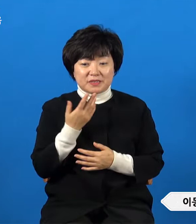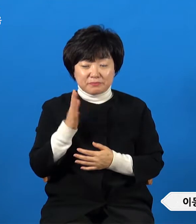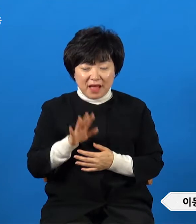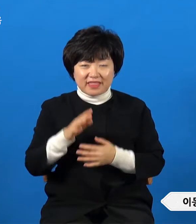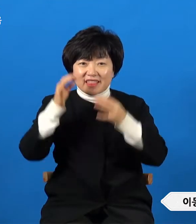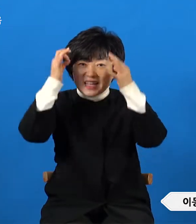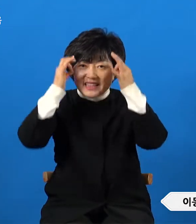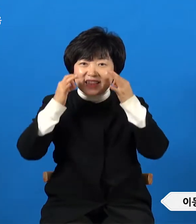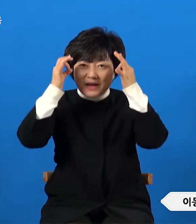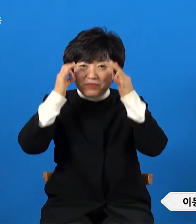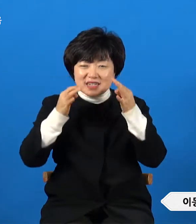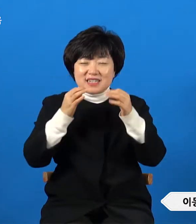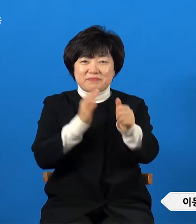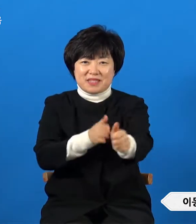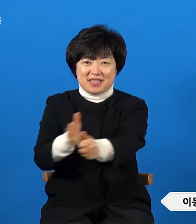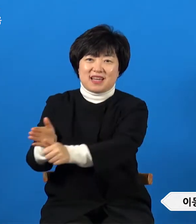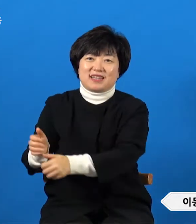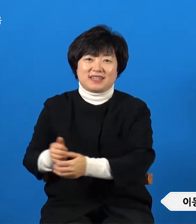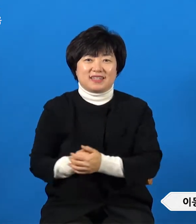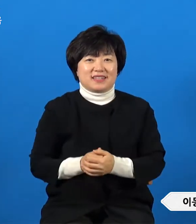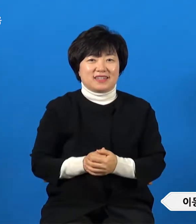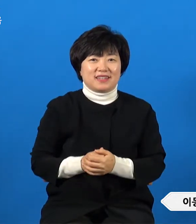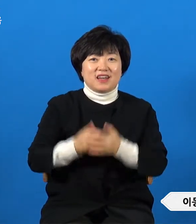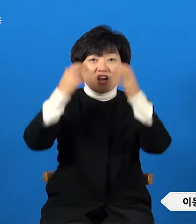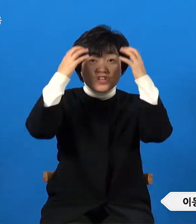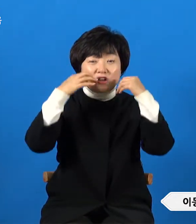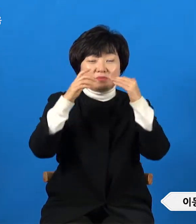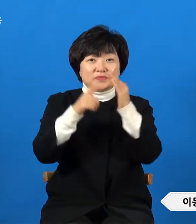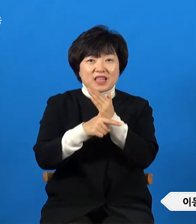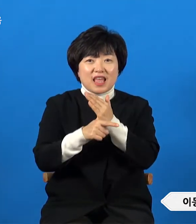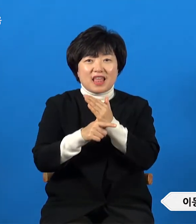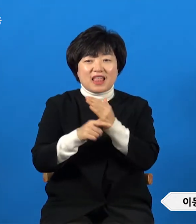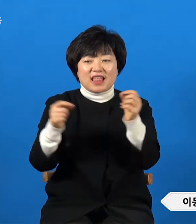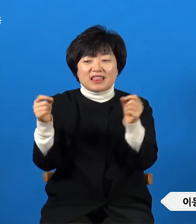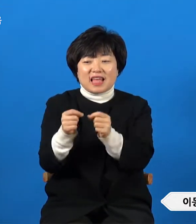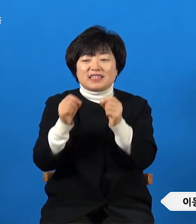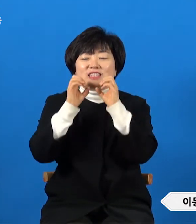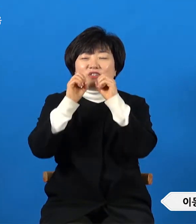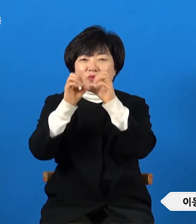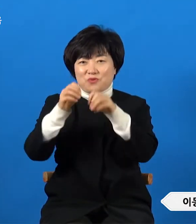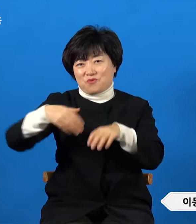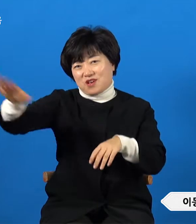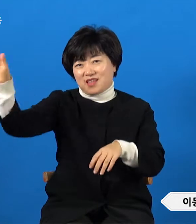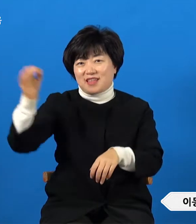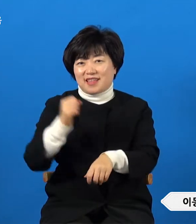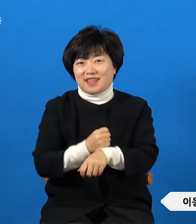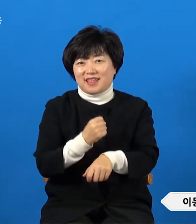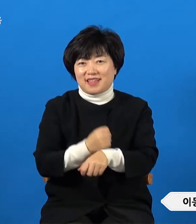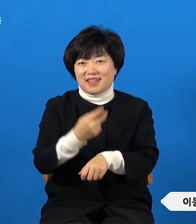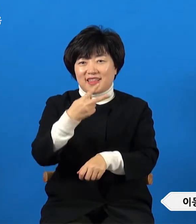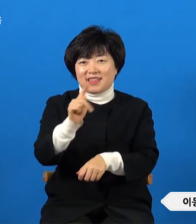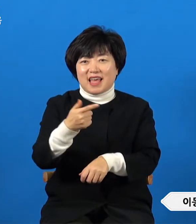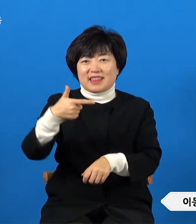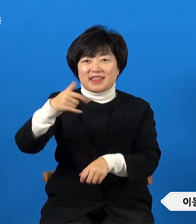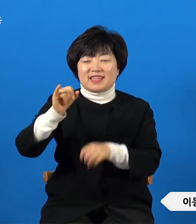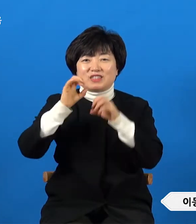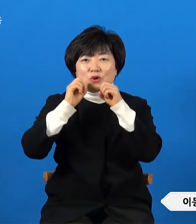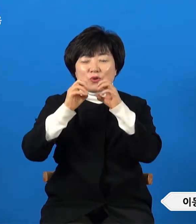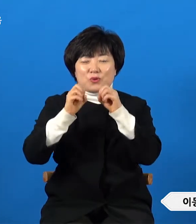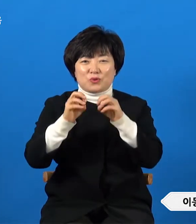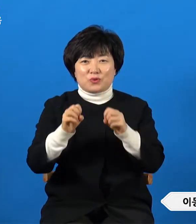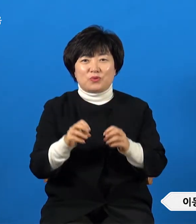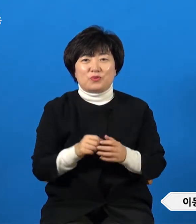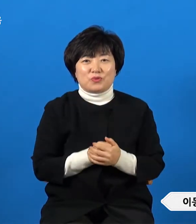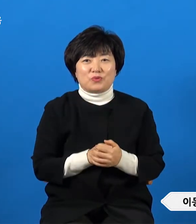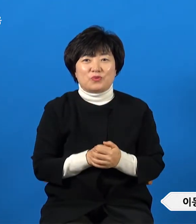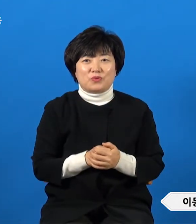좀 흘립시다. 그래서 여름철에 우리가 단기 선교하는 거예요. 그래서 단기 선교 나가는 거예요. 단기 선교.